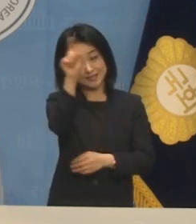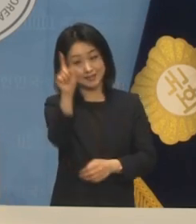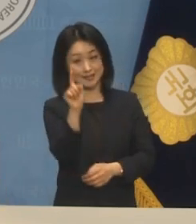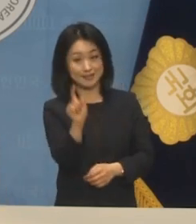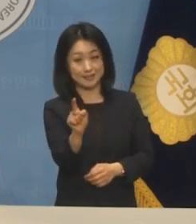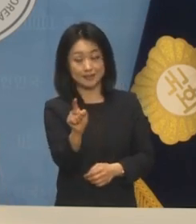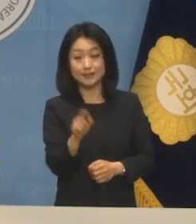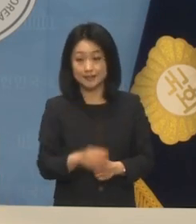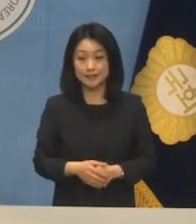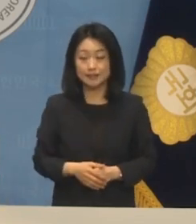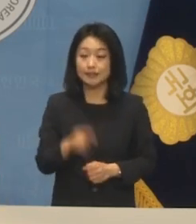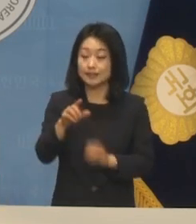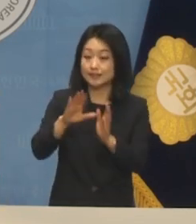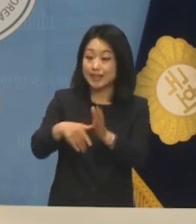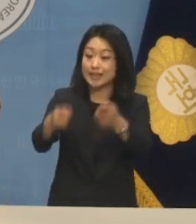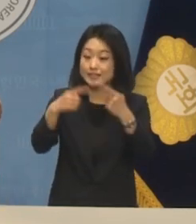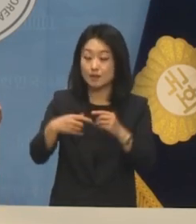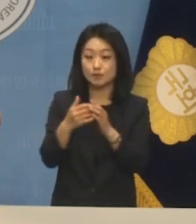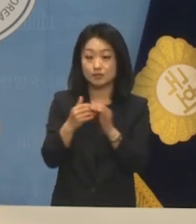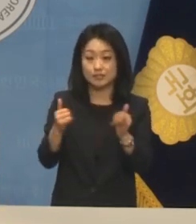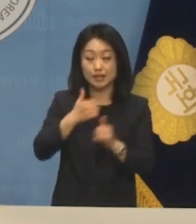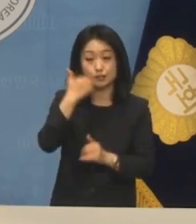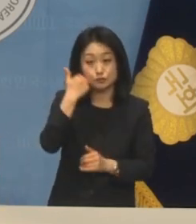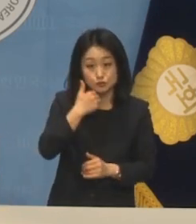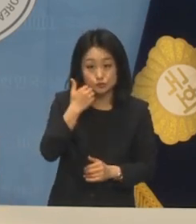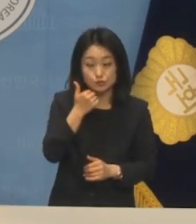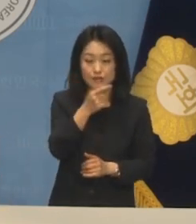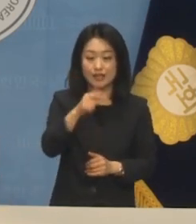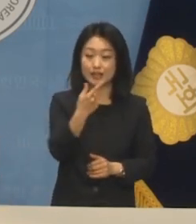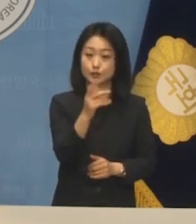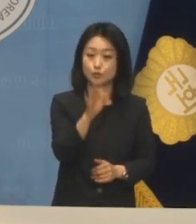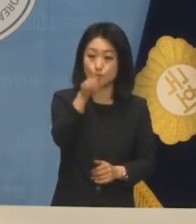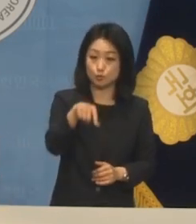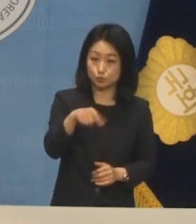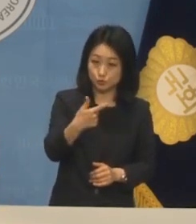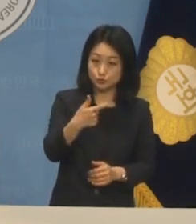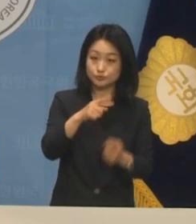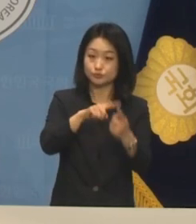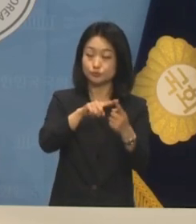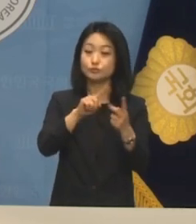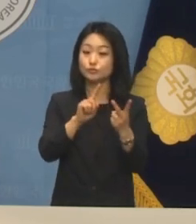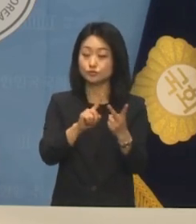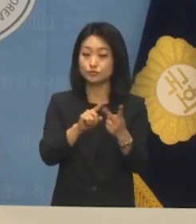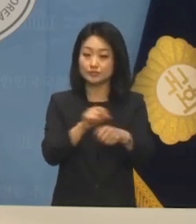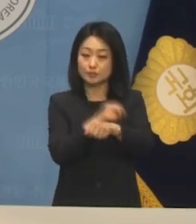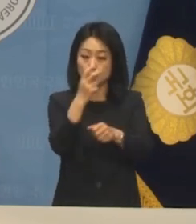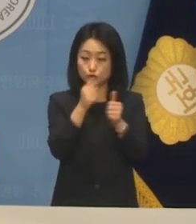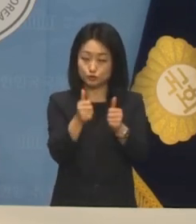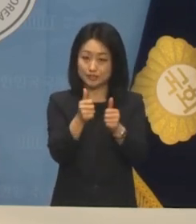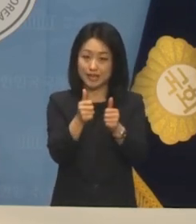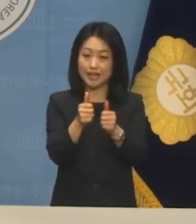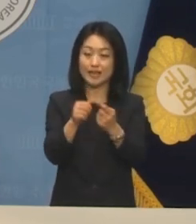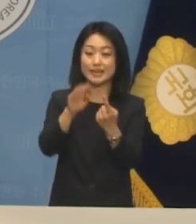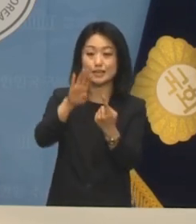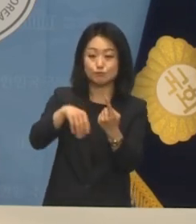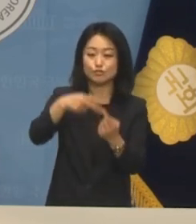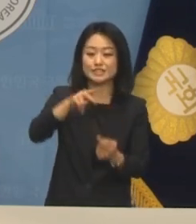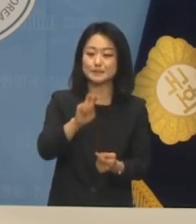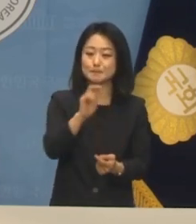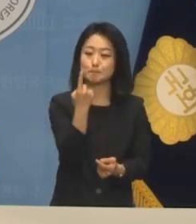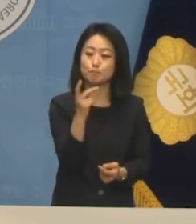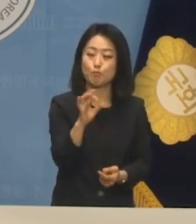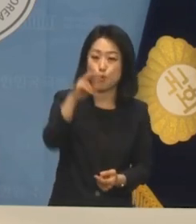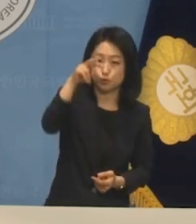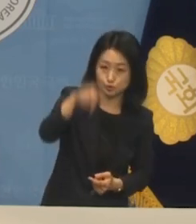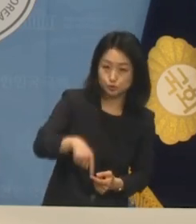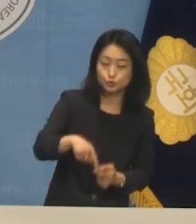않습니까? 당시 참석자로 추정되는 한동훈 3차장 검사, 특별수사 제1부 신봉수